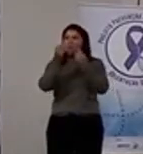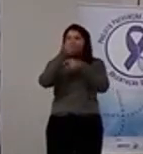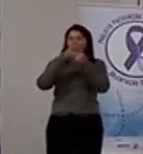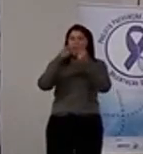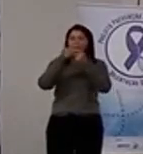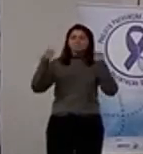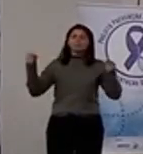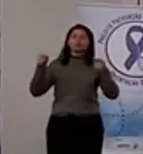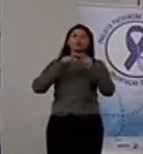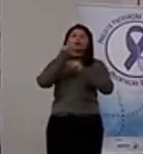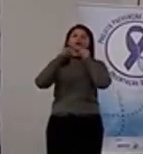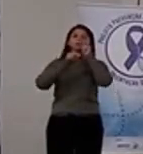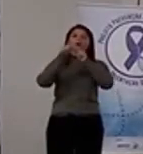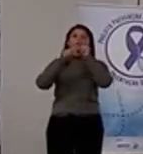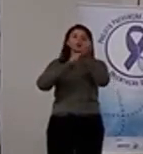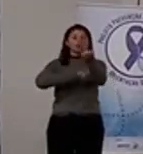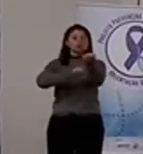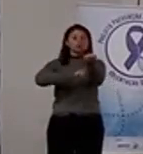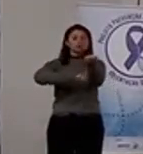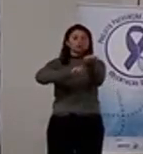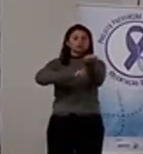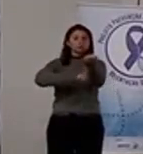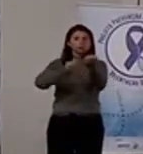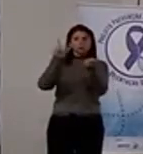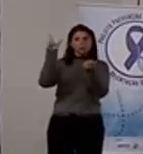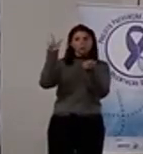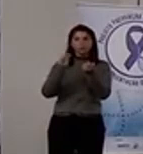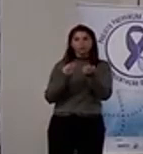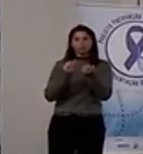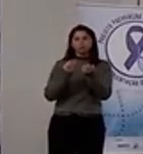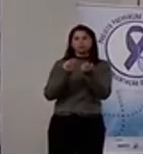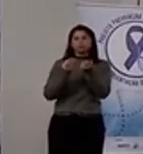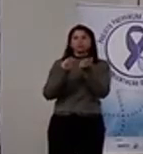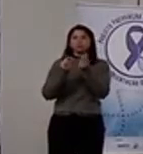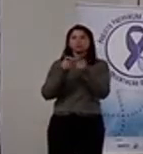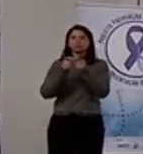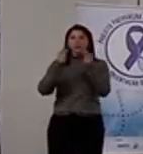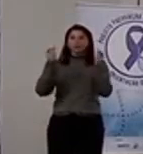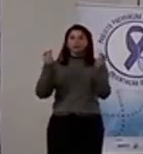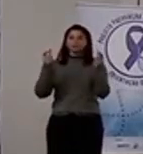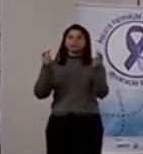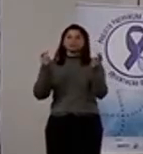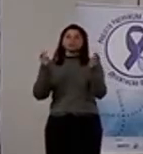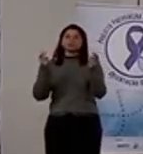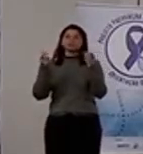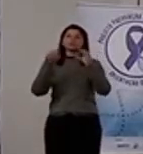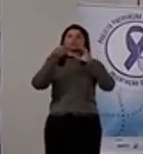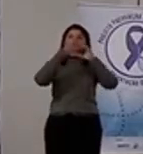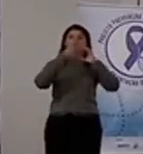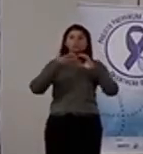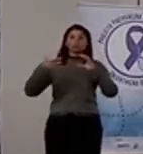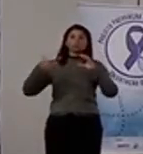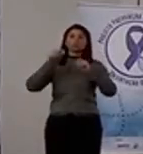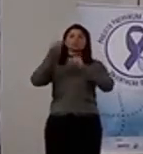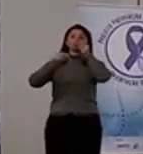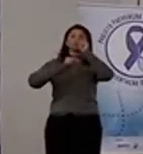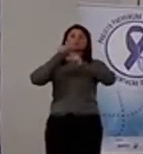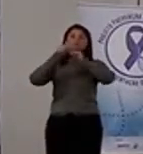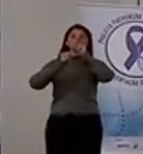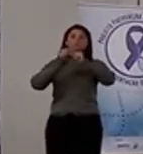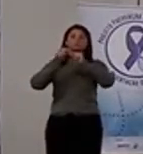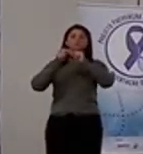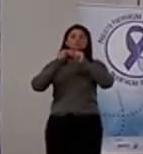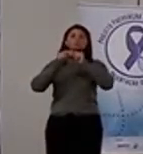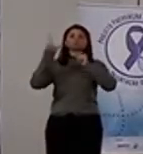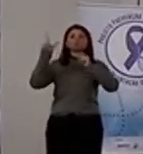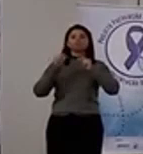sanguíneo diminui e sem sangue o crescimento celular ele também diminui. Por isso que parece que a pessoa deu nozinhos aqui. Isso, na verdade, eram